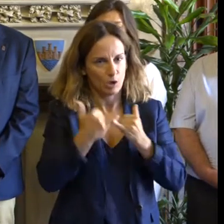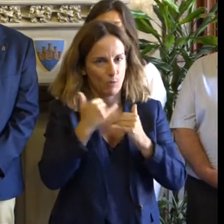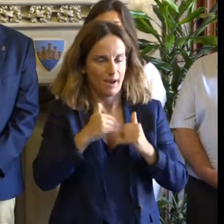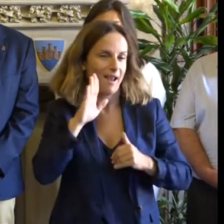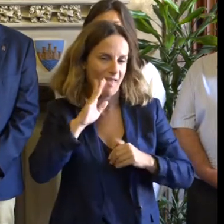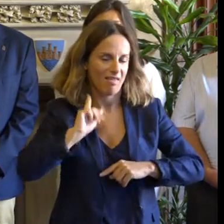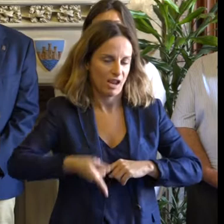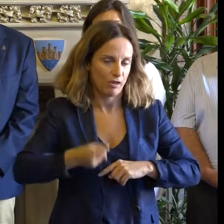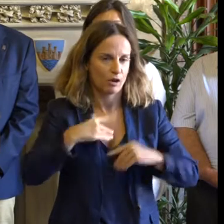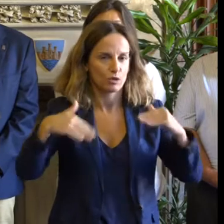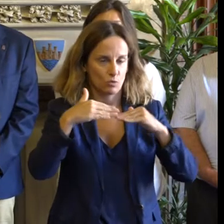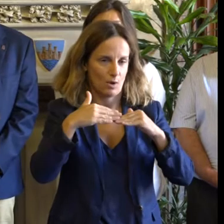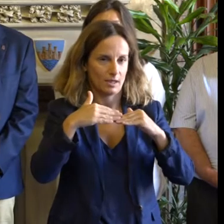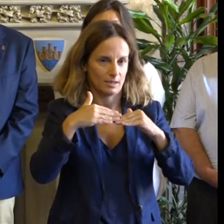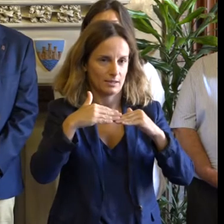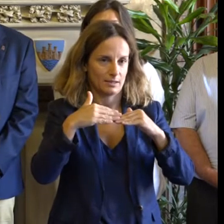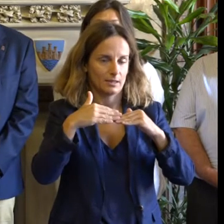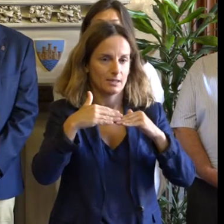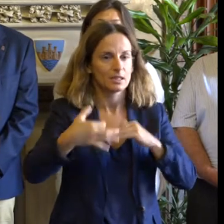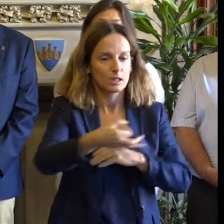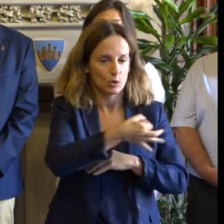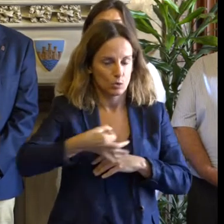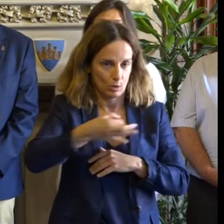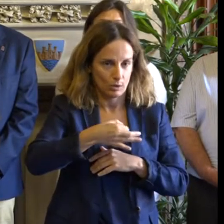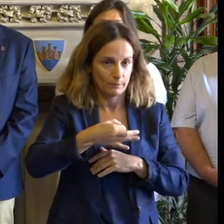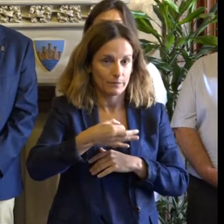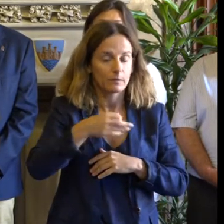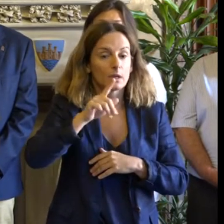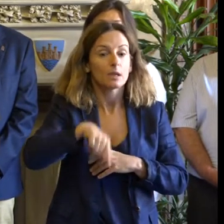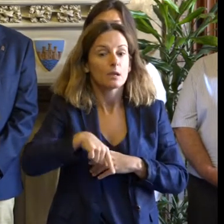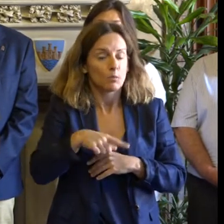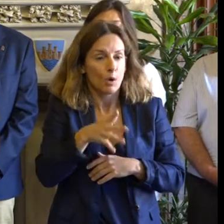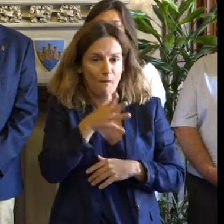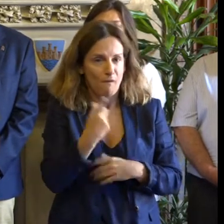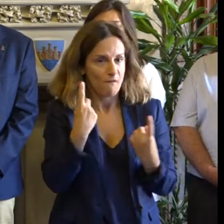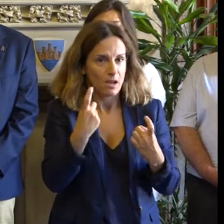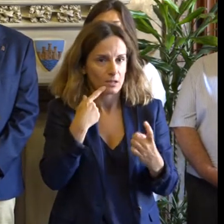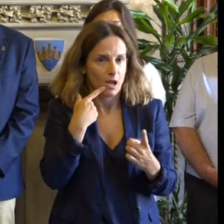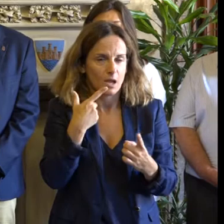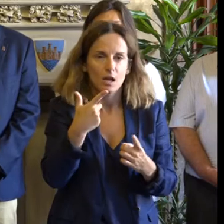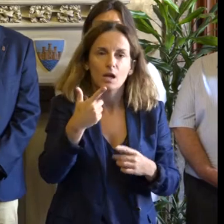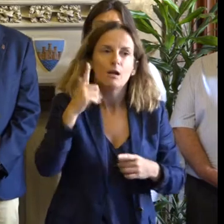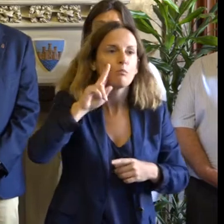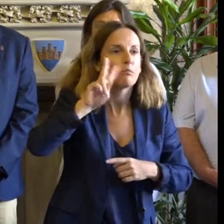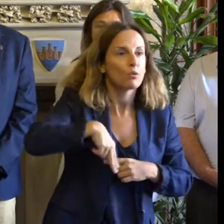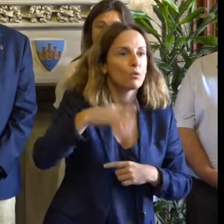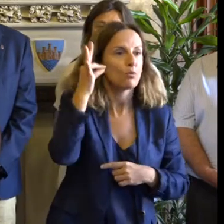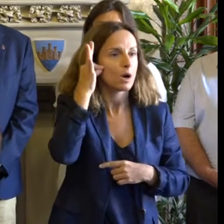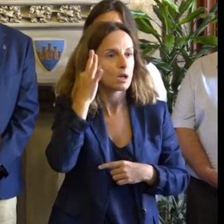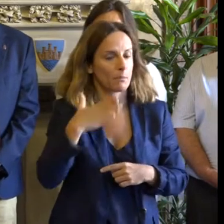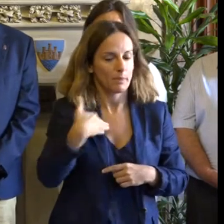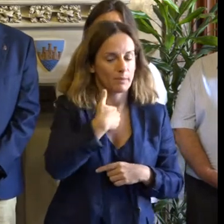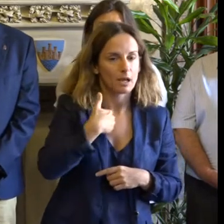encara hi ha un camí molt llarg per aconseguir un reconeixement igualitari de les dones en rols familiars, de treball o